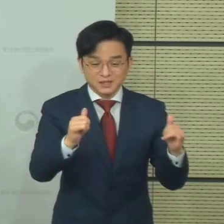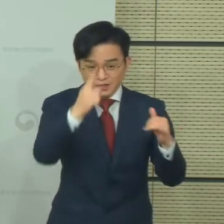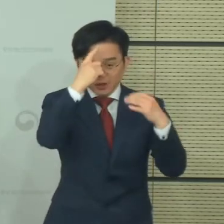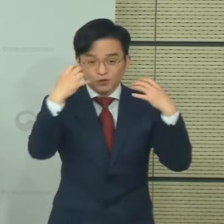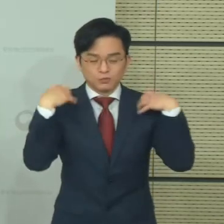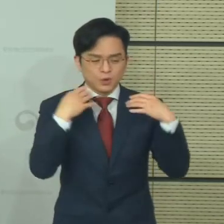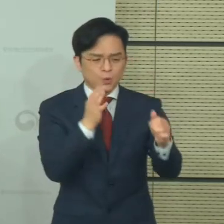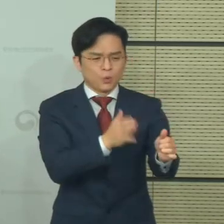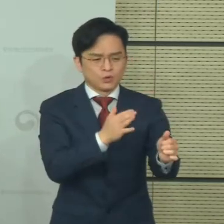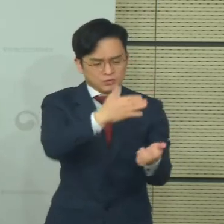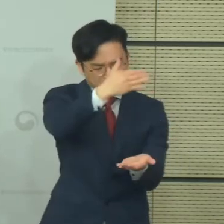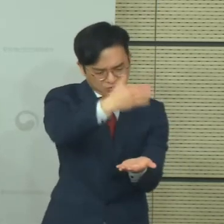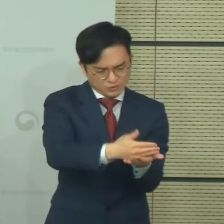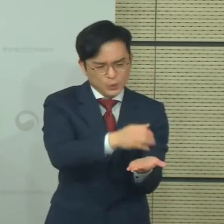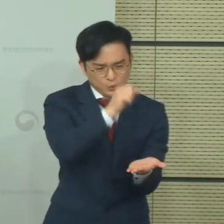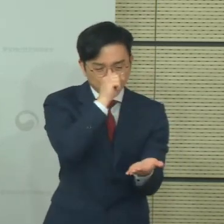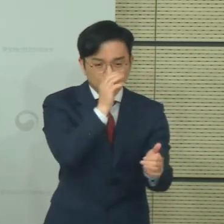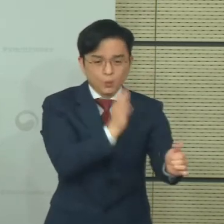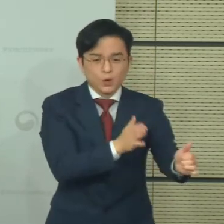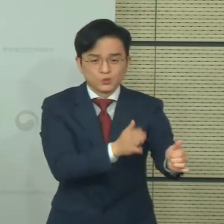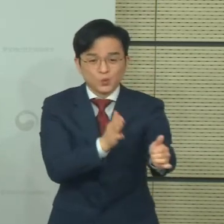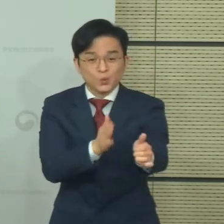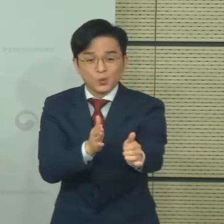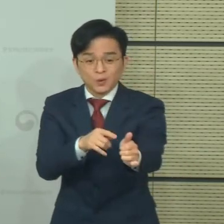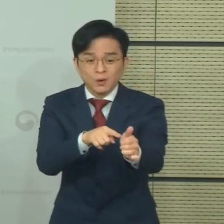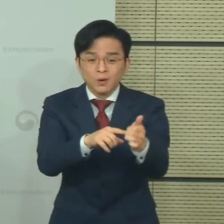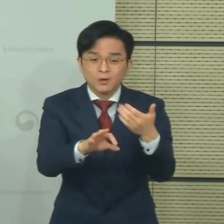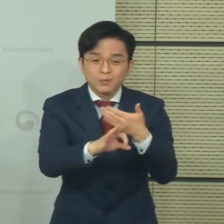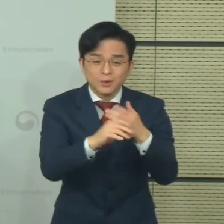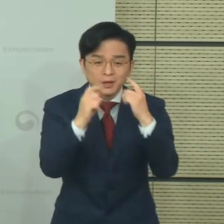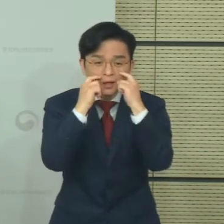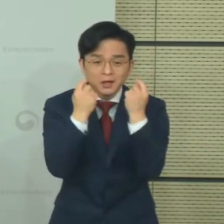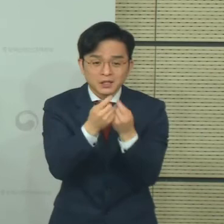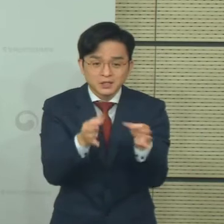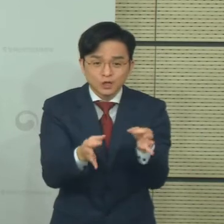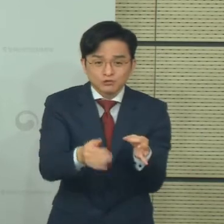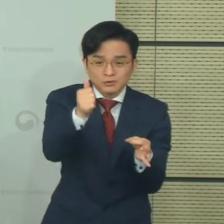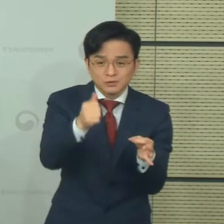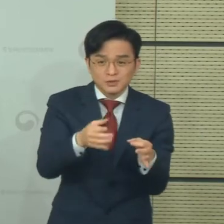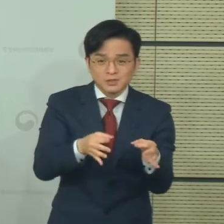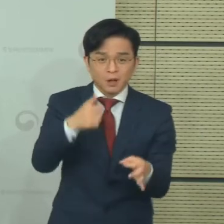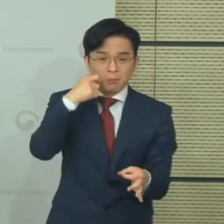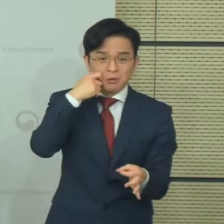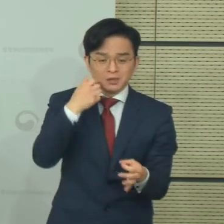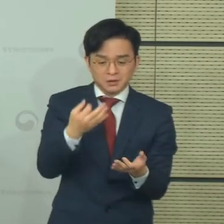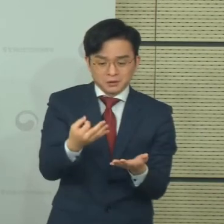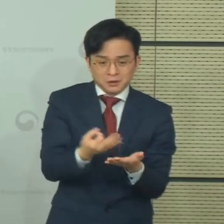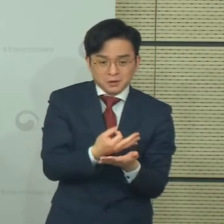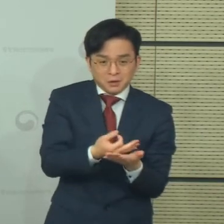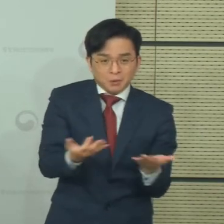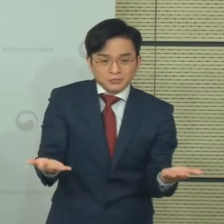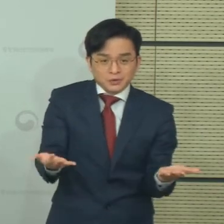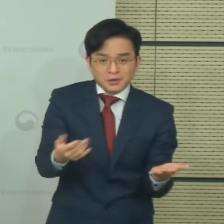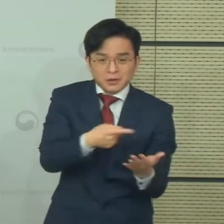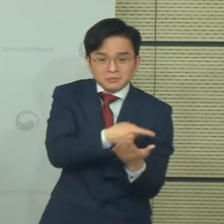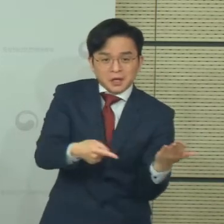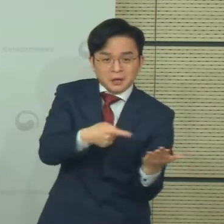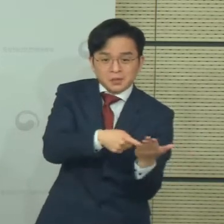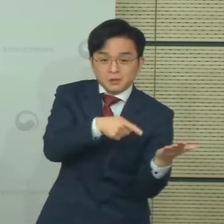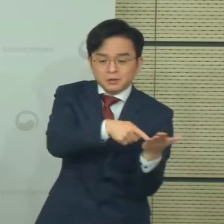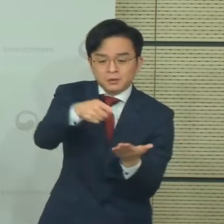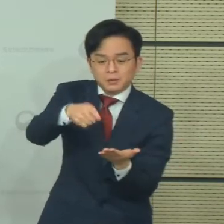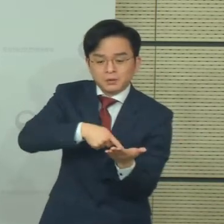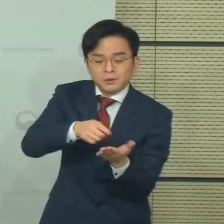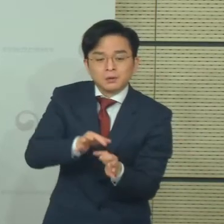종업원이 있을 경우 휴업 수당 부담에 대한 추가 보상 논의가 이루어지고 있는지 궁금합니다. 네,